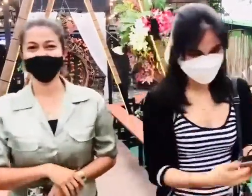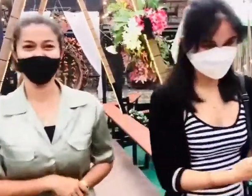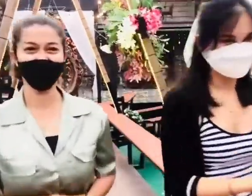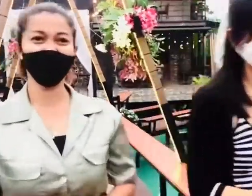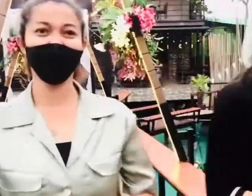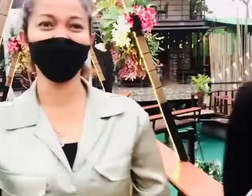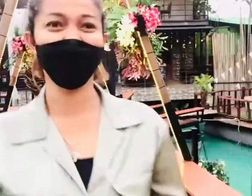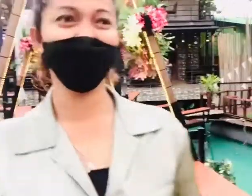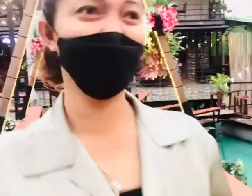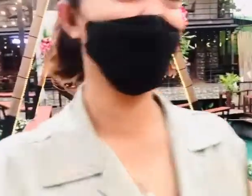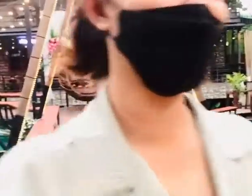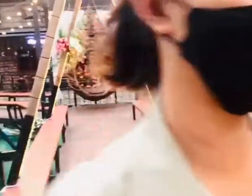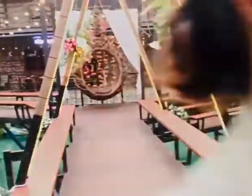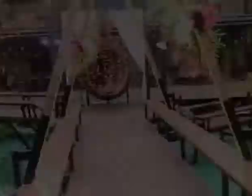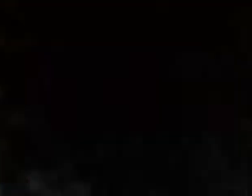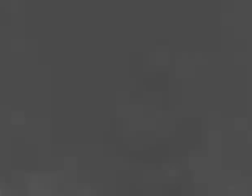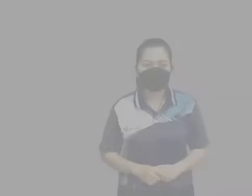ที่พักเถอะ